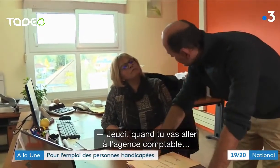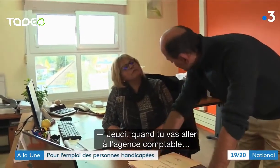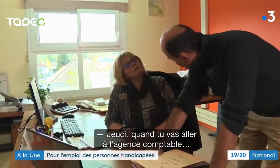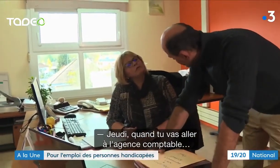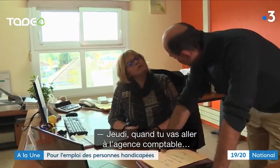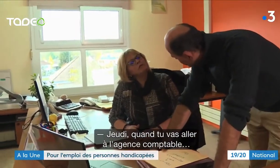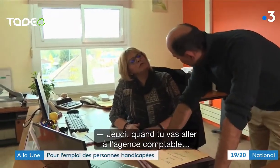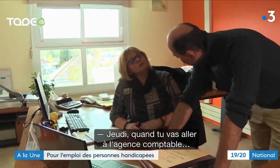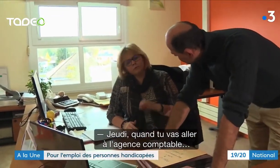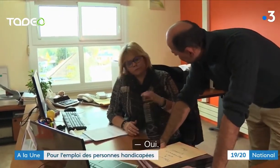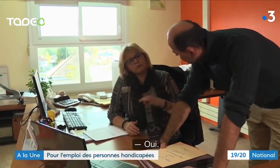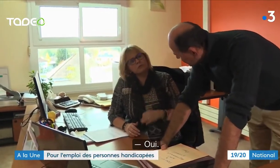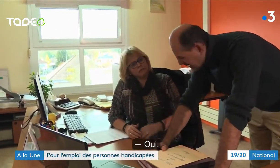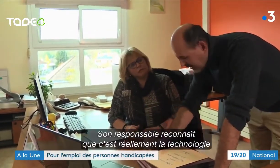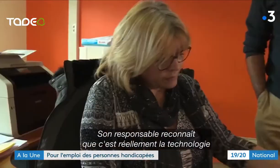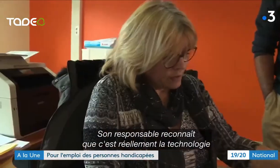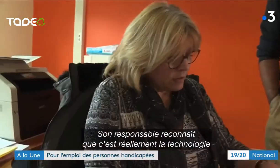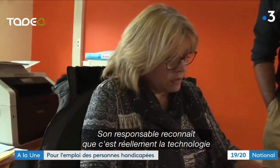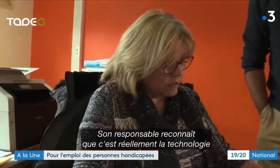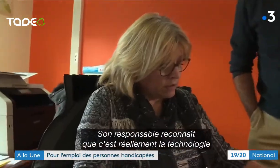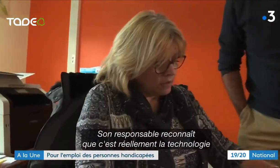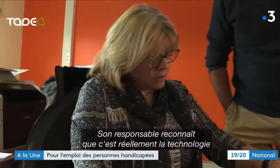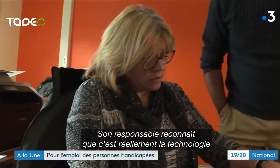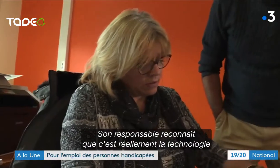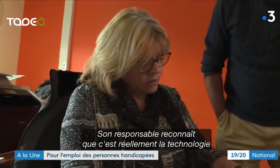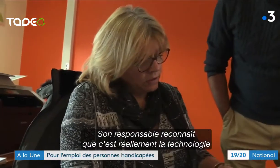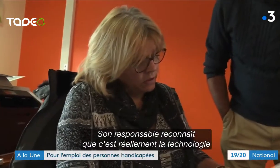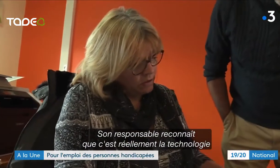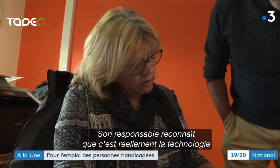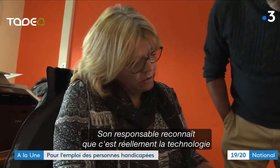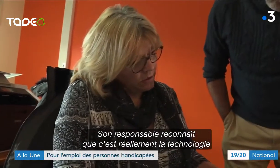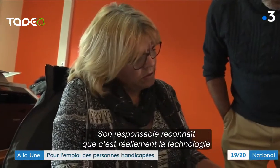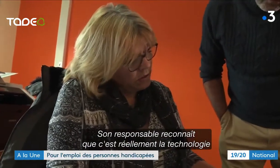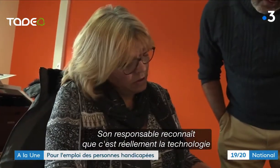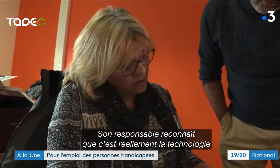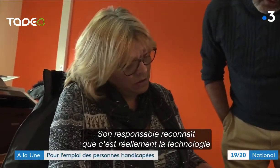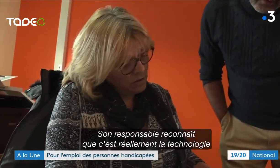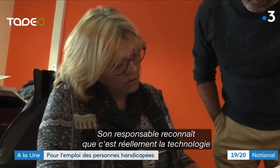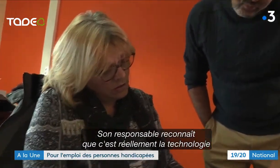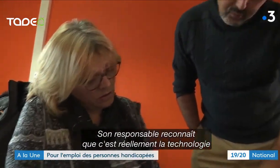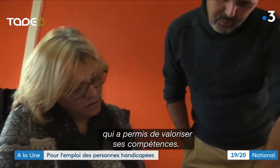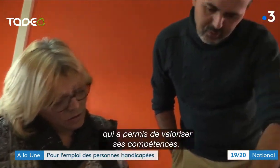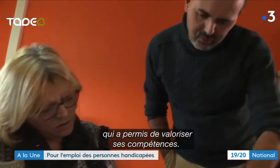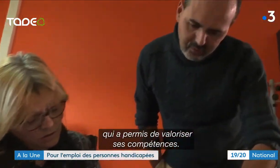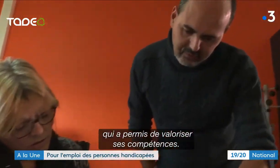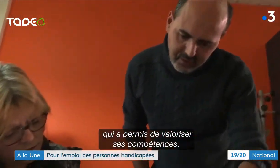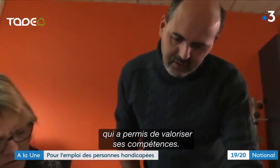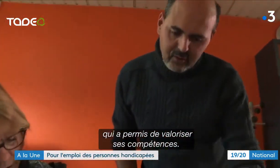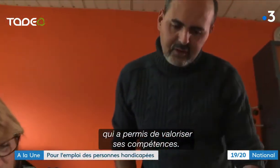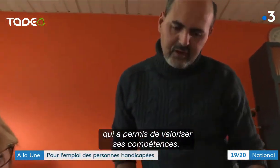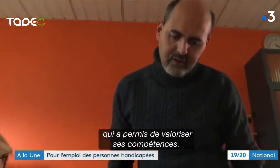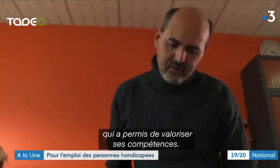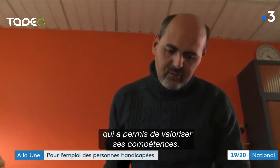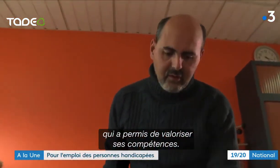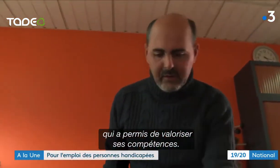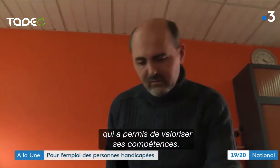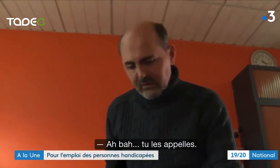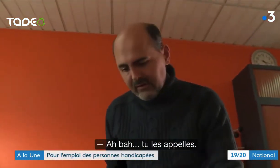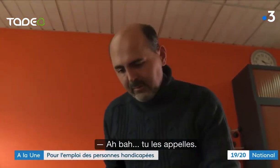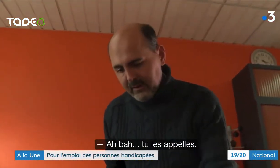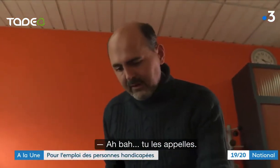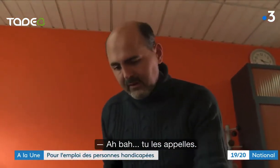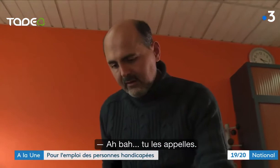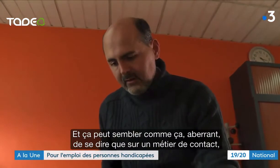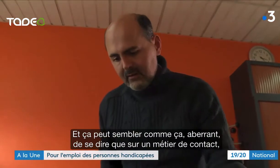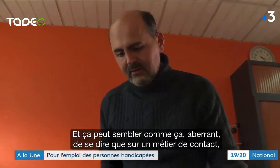vas aller à l'agence comptable. Oui. Son responsable reconnaît que c'est réellement la technologie qui a permis de valoriser ses compétences. Ah bah, tu